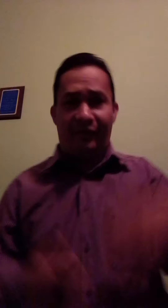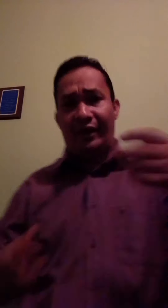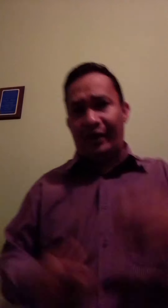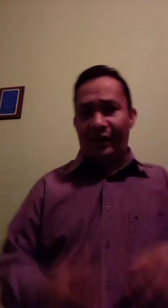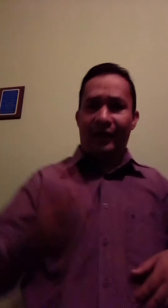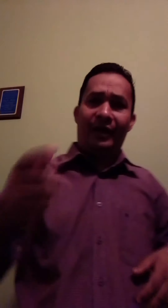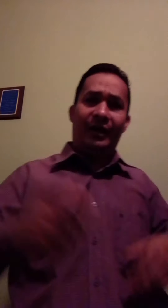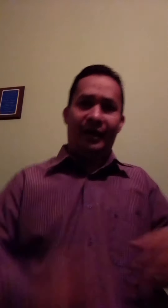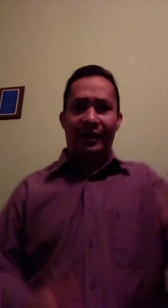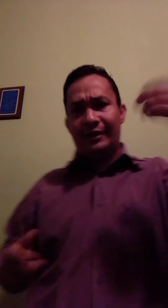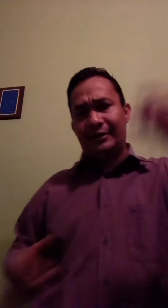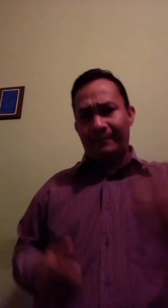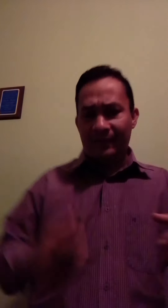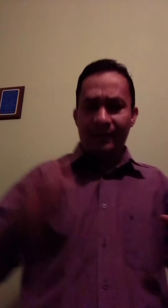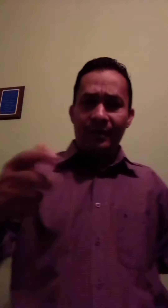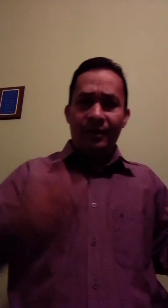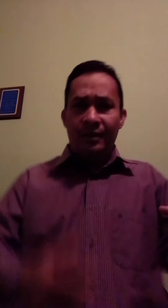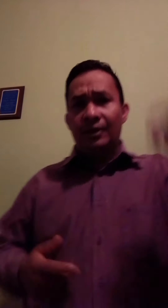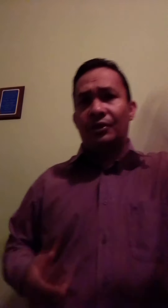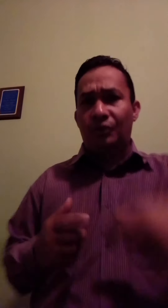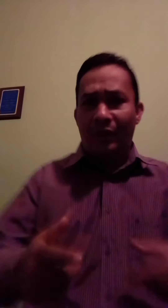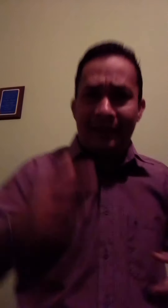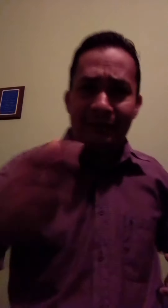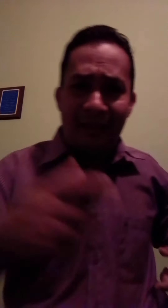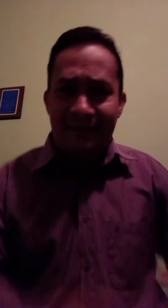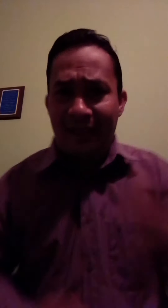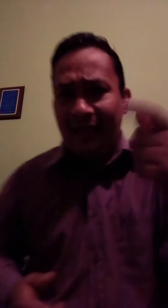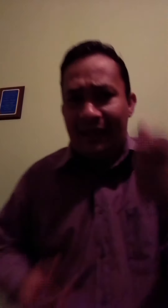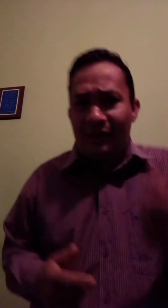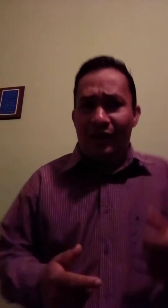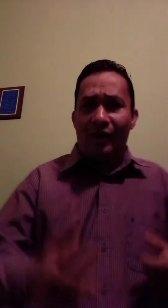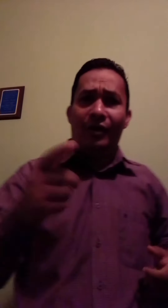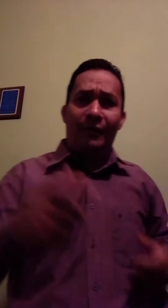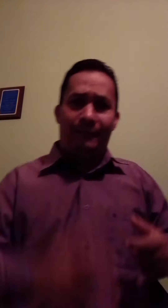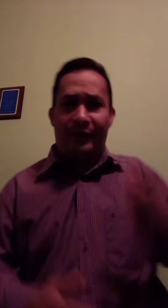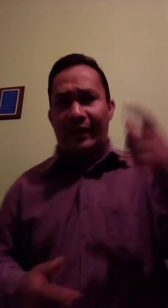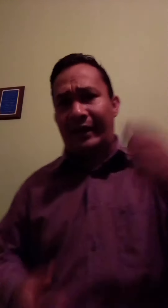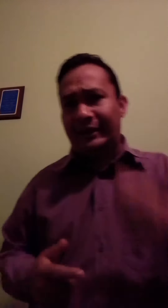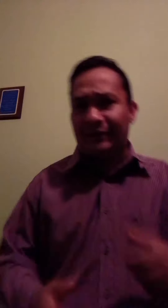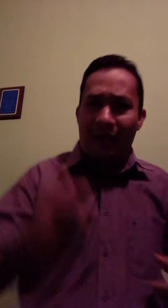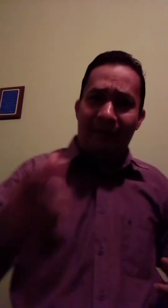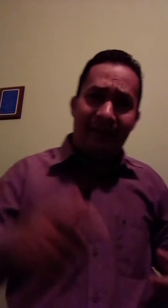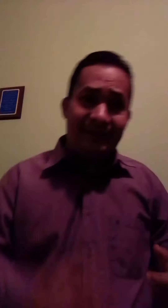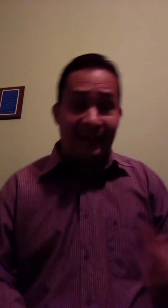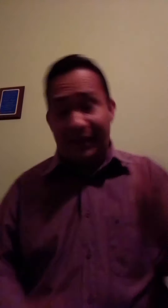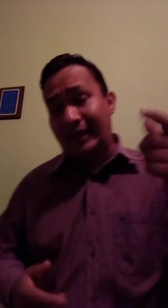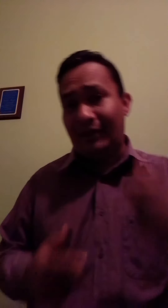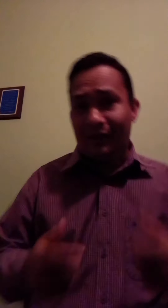ves Tú has vencido, porque Cristo ha vencido